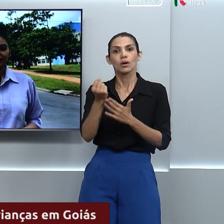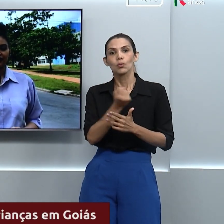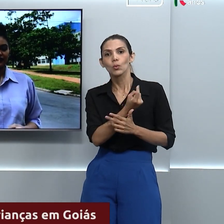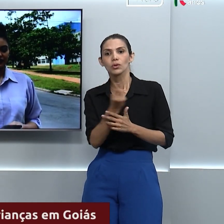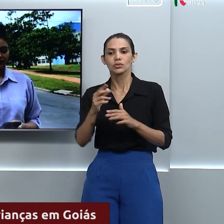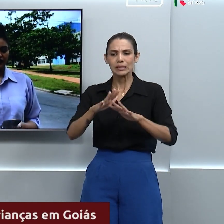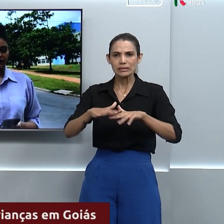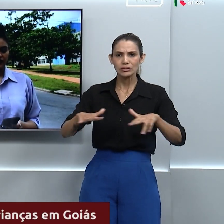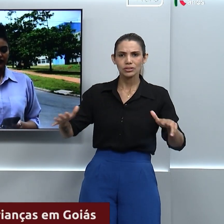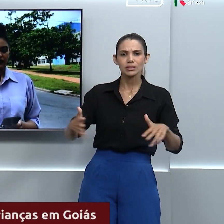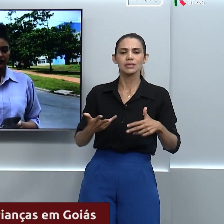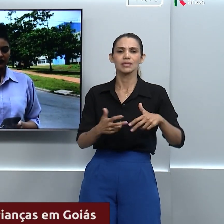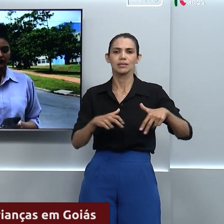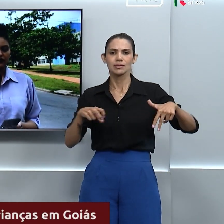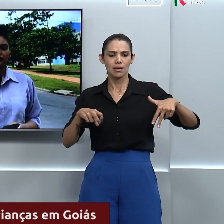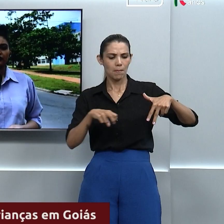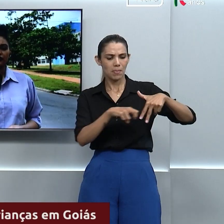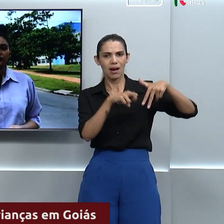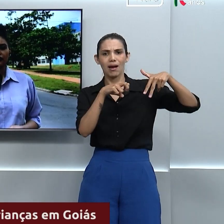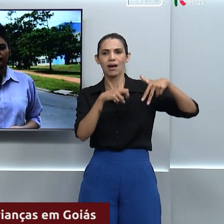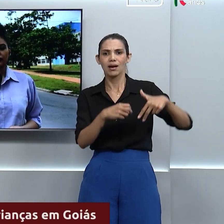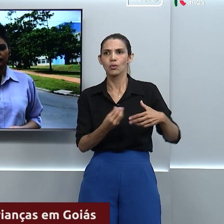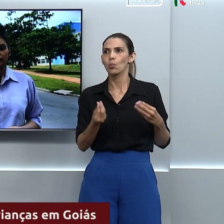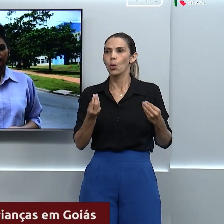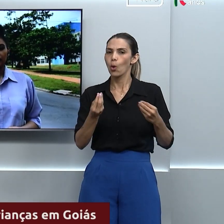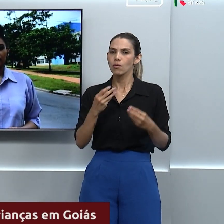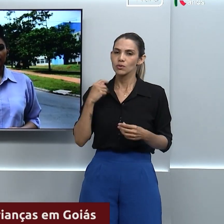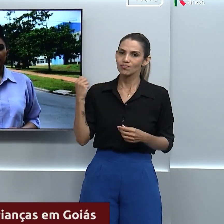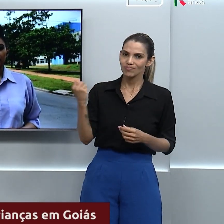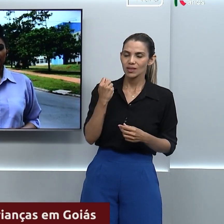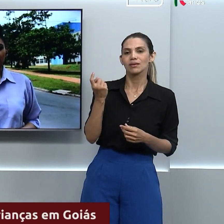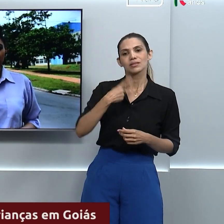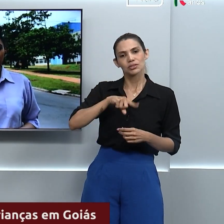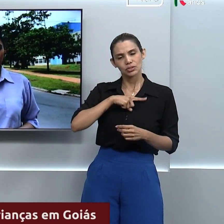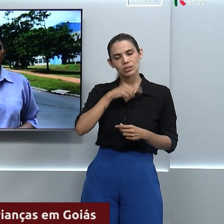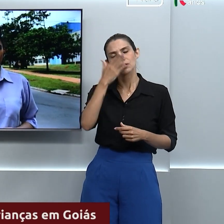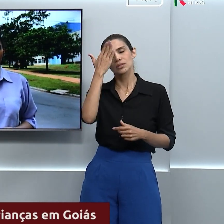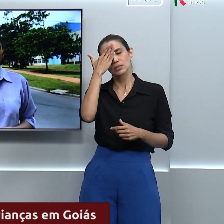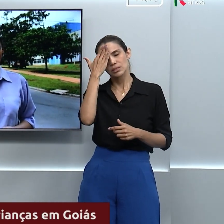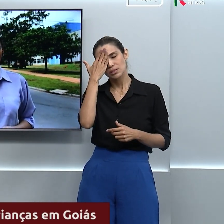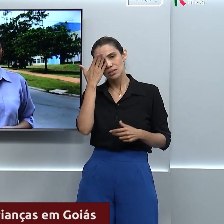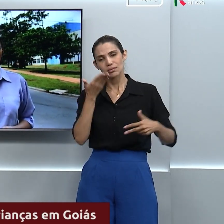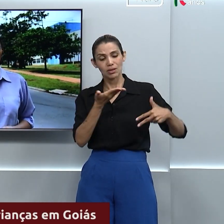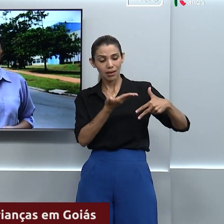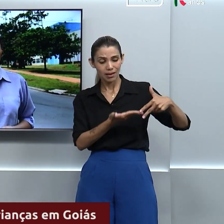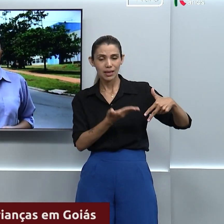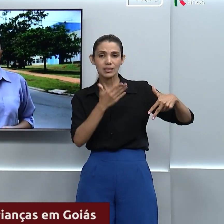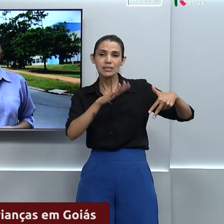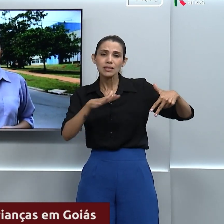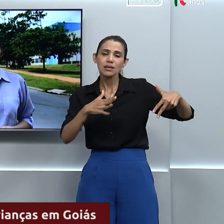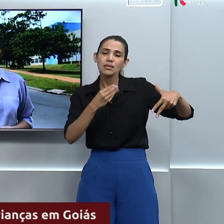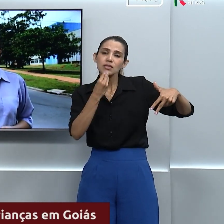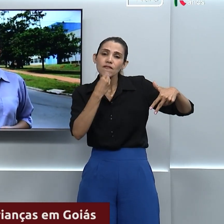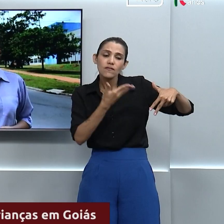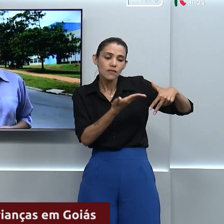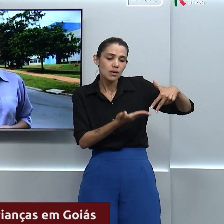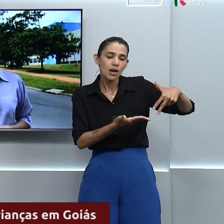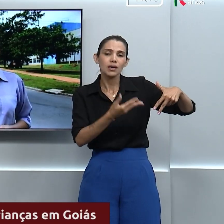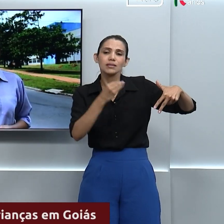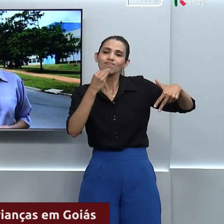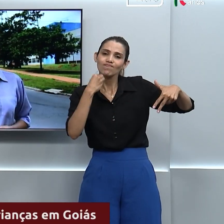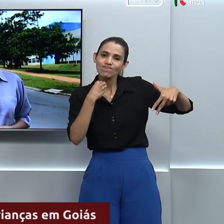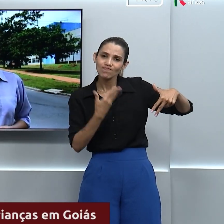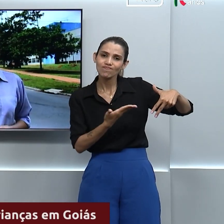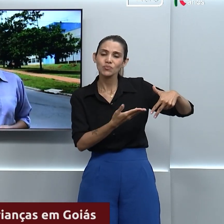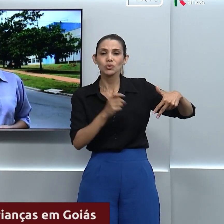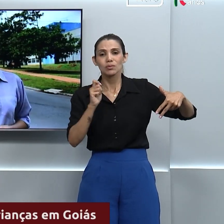envolvendo crianças, qual é a gravidade disso, né? A gente sabe que crianças são mais frágeis, né, que podem ser vítimas